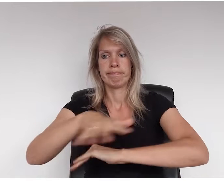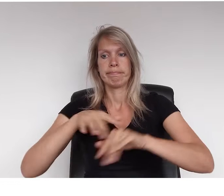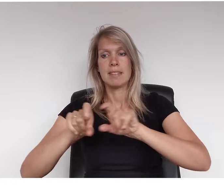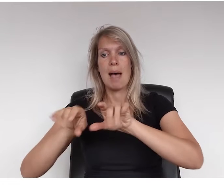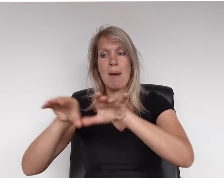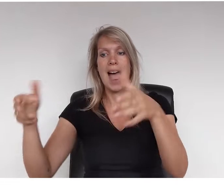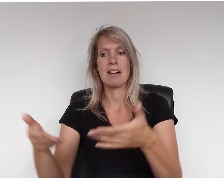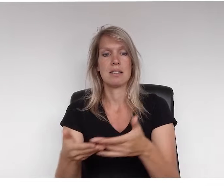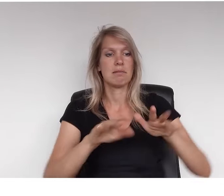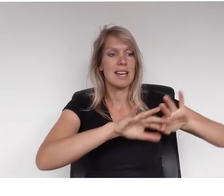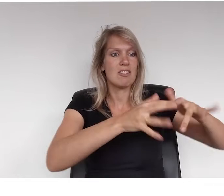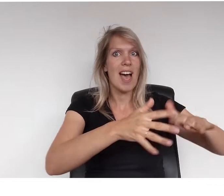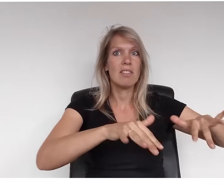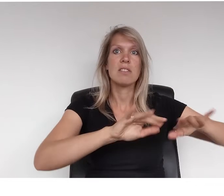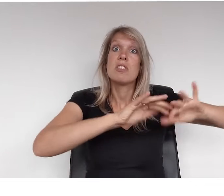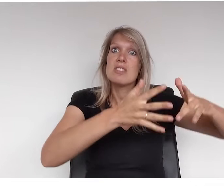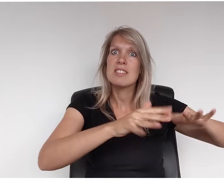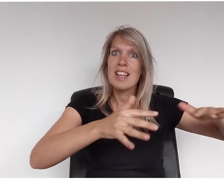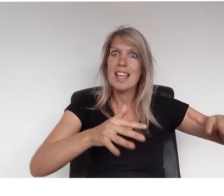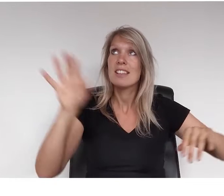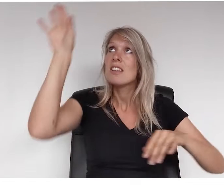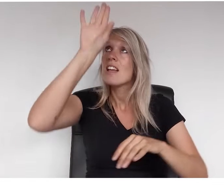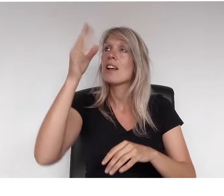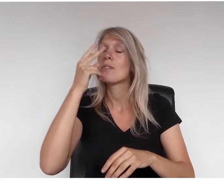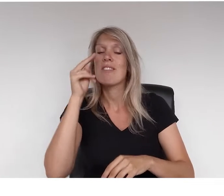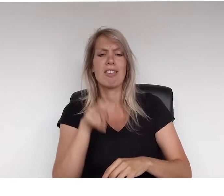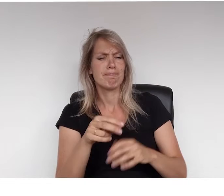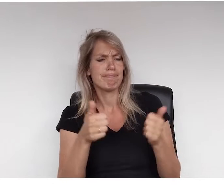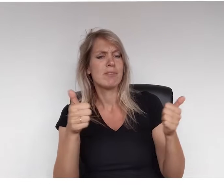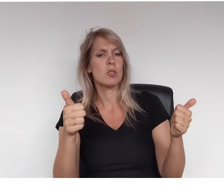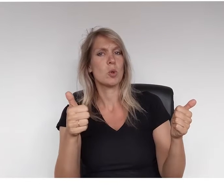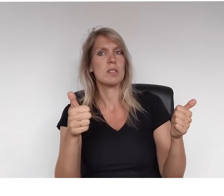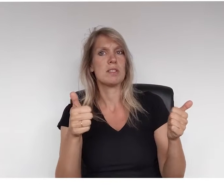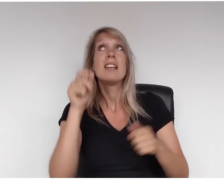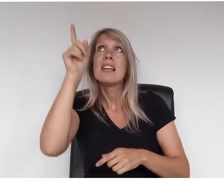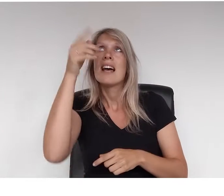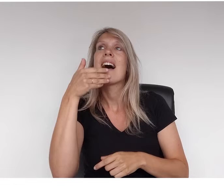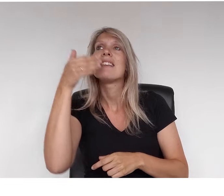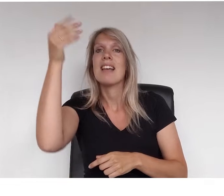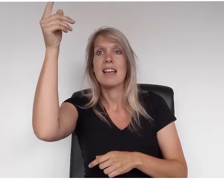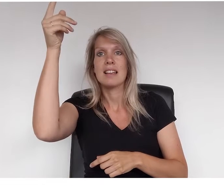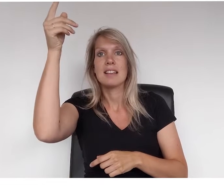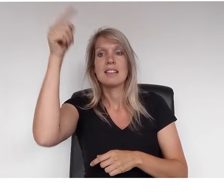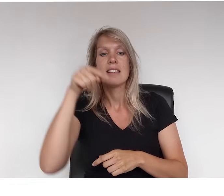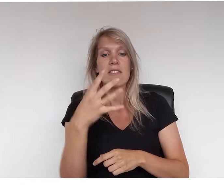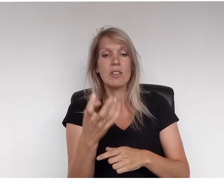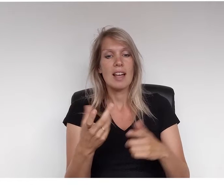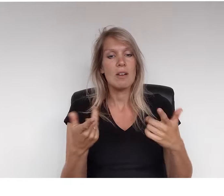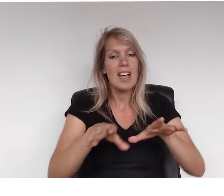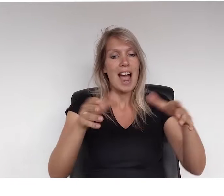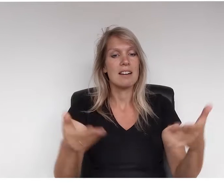hij zee. En God zag dat het goed was. En God zei, ik wil dat er uit de aarde gras en allerlei planten en bomen